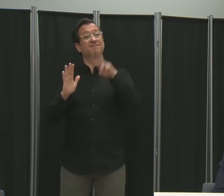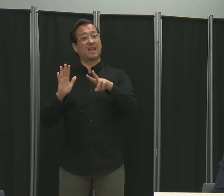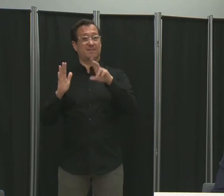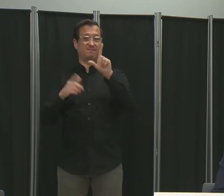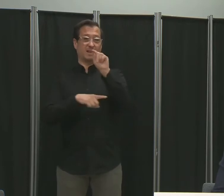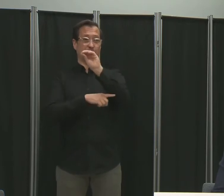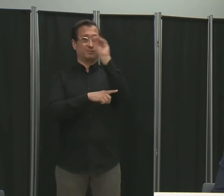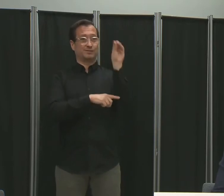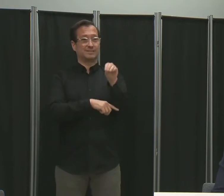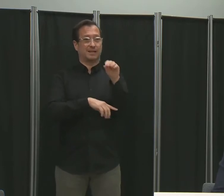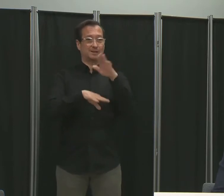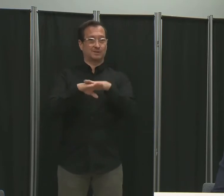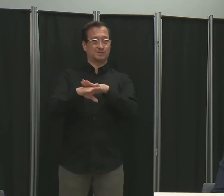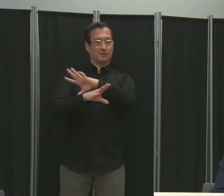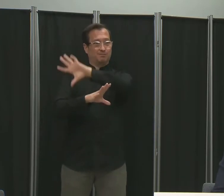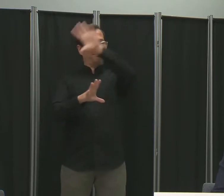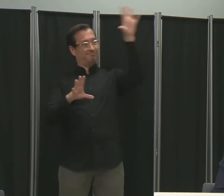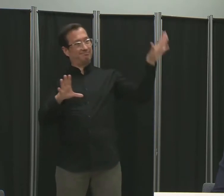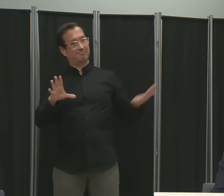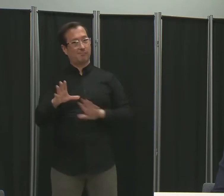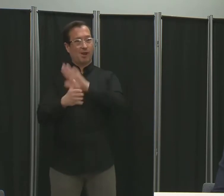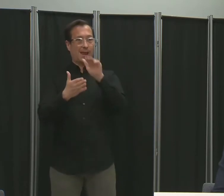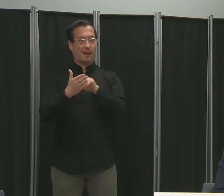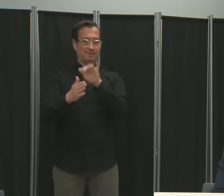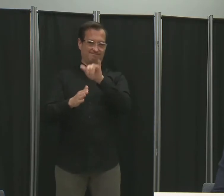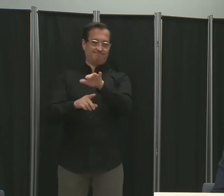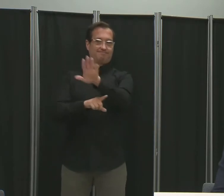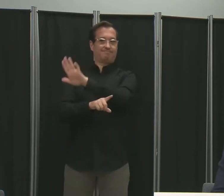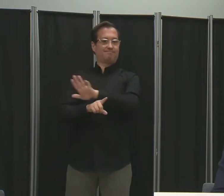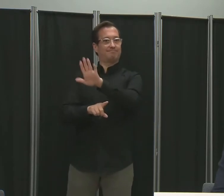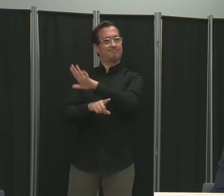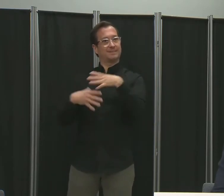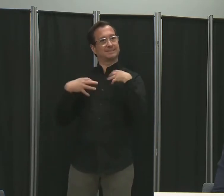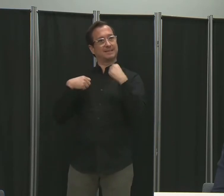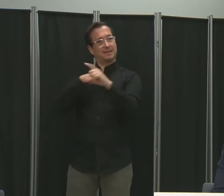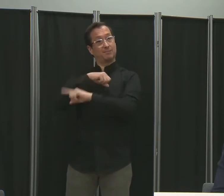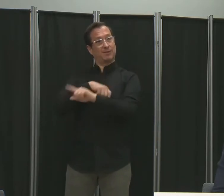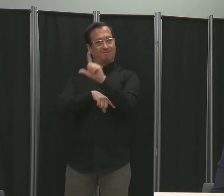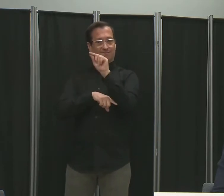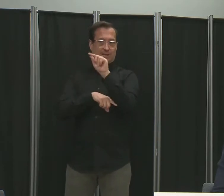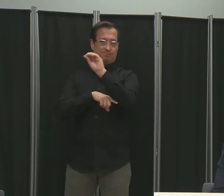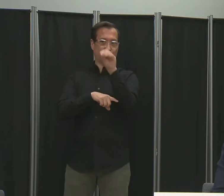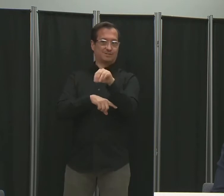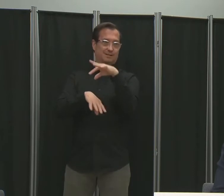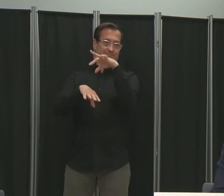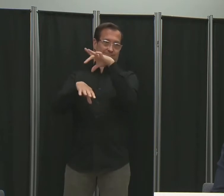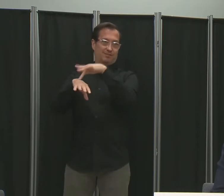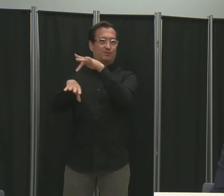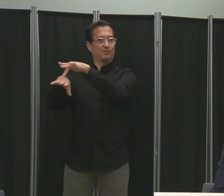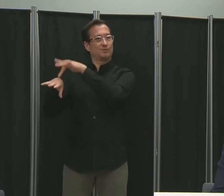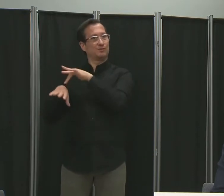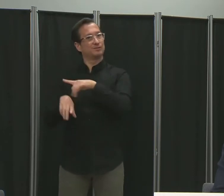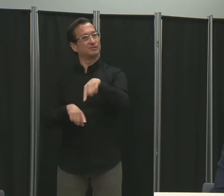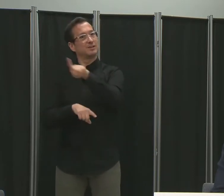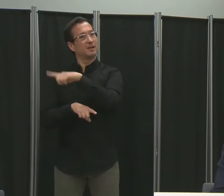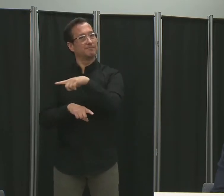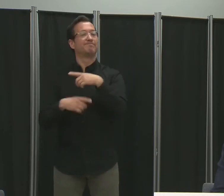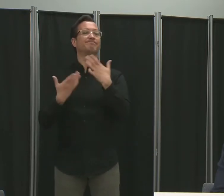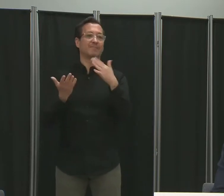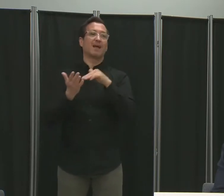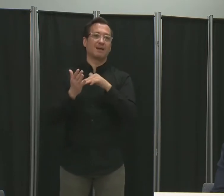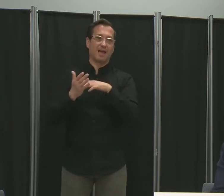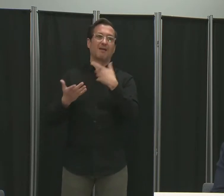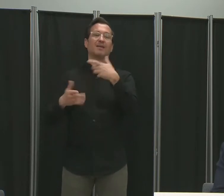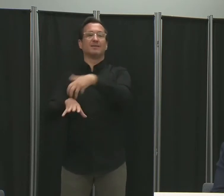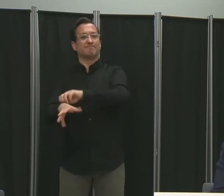toto pour la région de montréal dont clairement le réseau de la santé a encore beaucoup de pain sur la planche pour contrôler ces éclosions là en